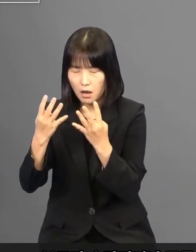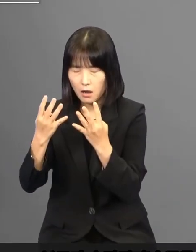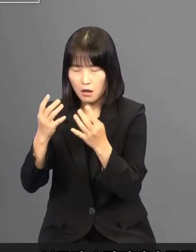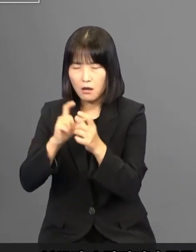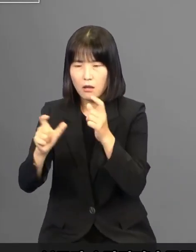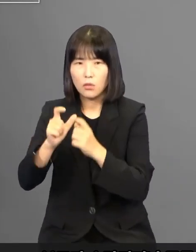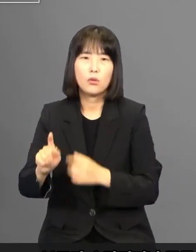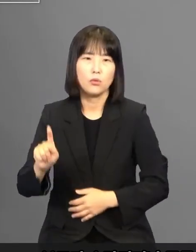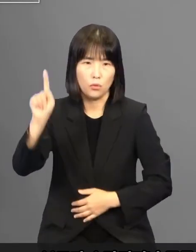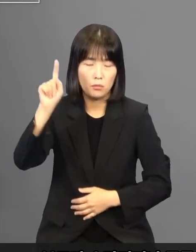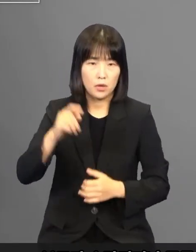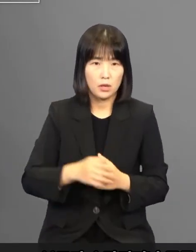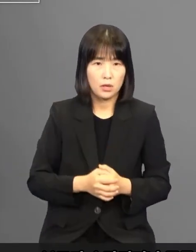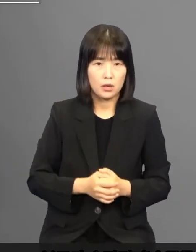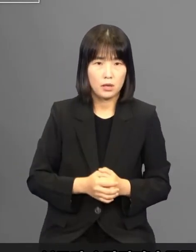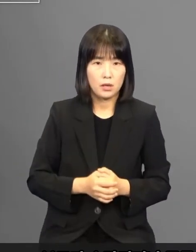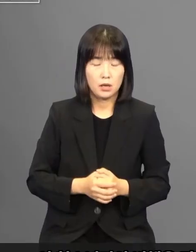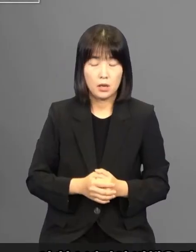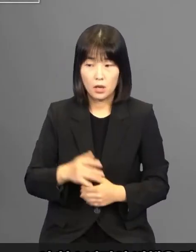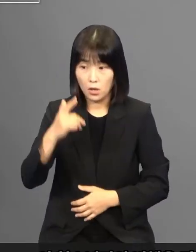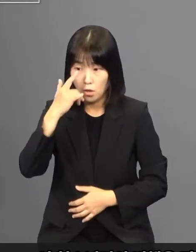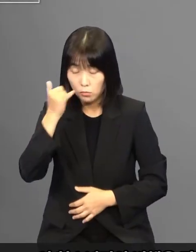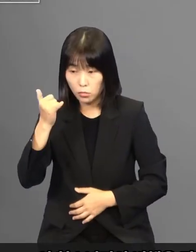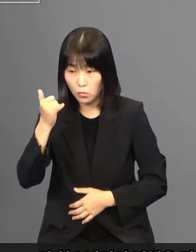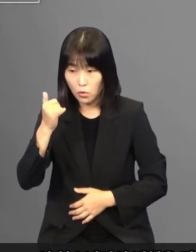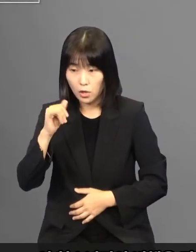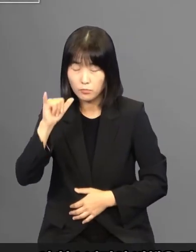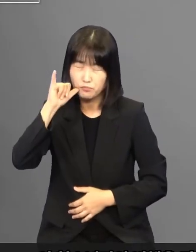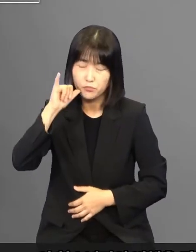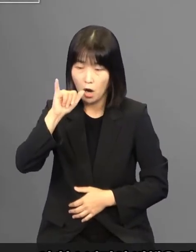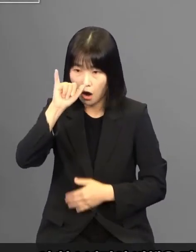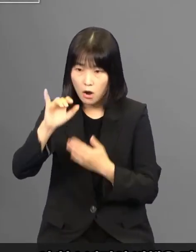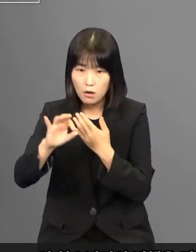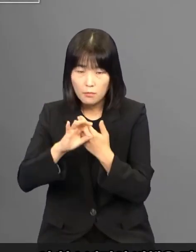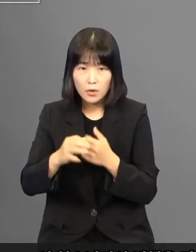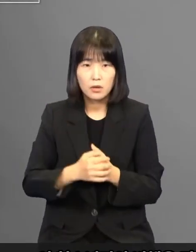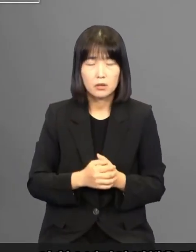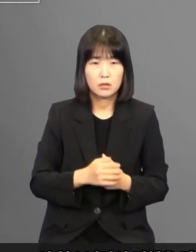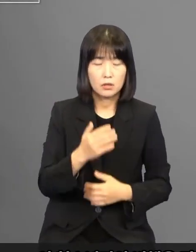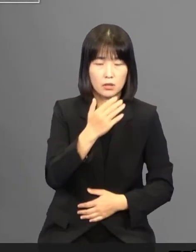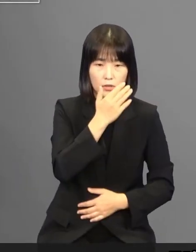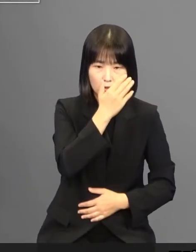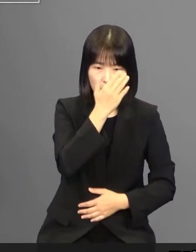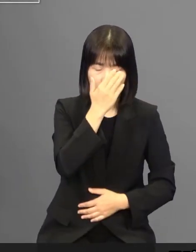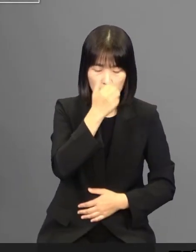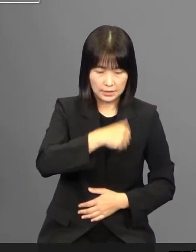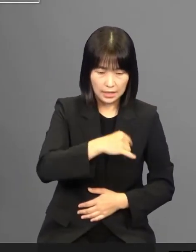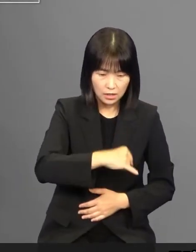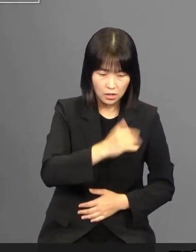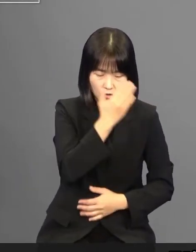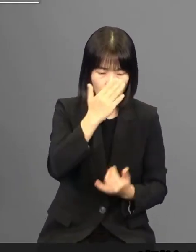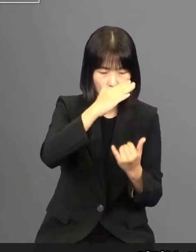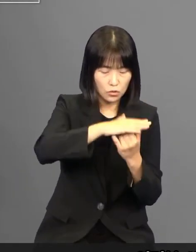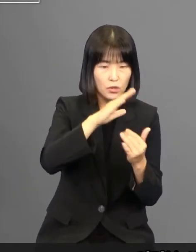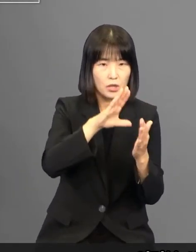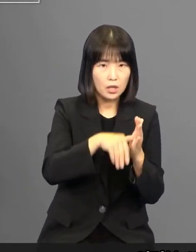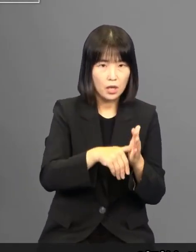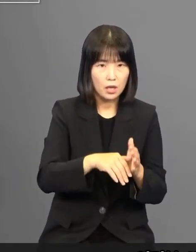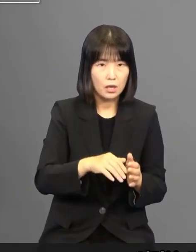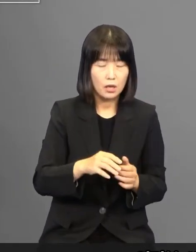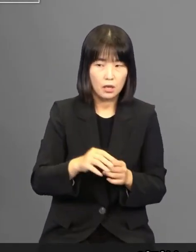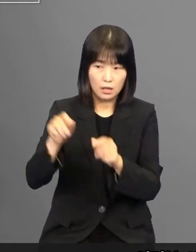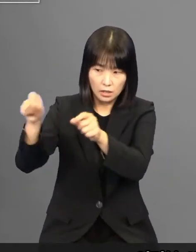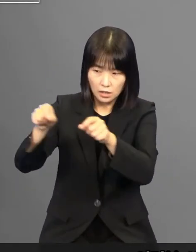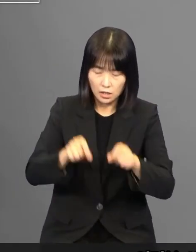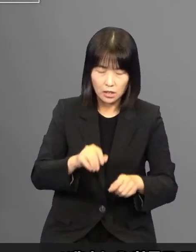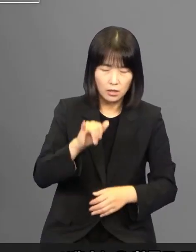빠지면 그렇지 않은 자녀들보다 이 청소년기에 비행을 저지를 확률이, 또 중독에 빠질 확률이 무려 몇 배일까요? 여러분, 4배나